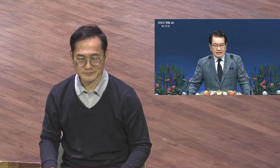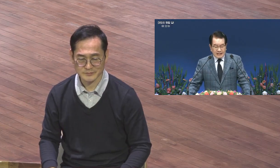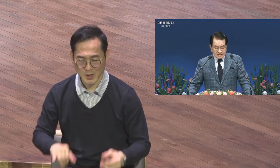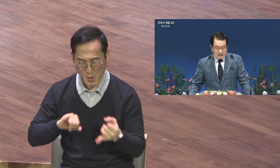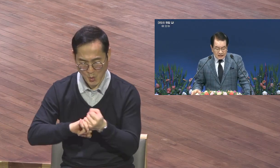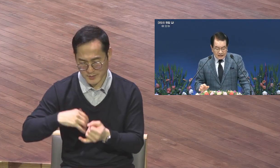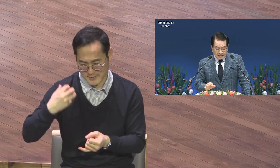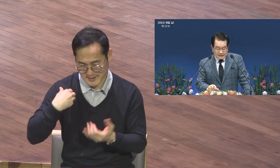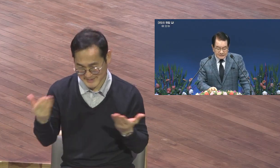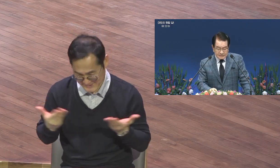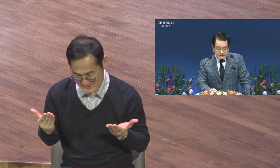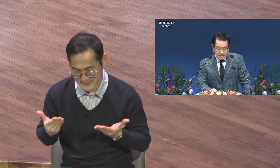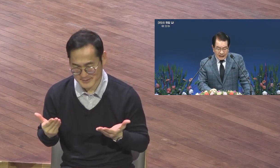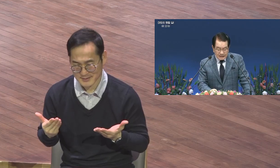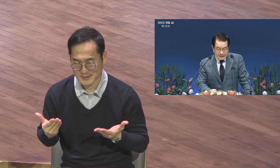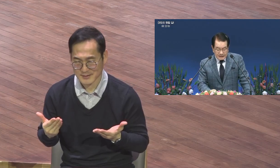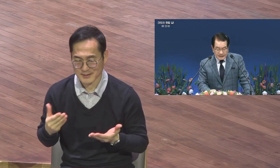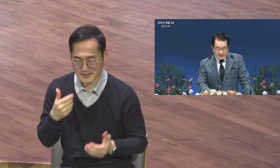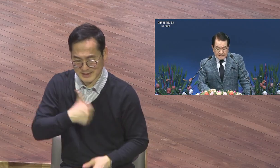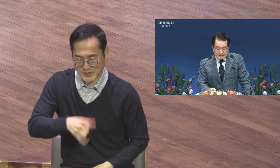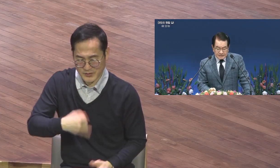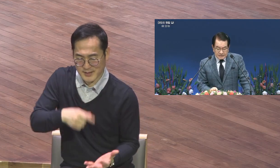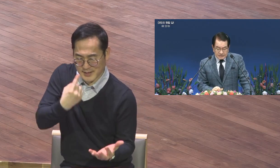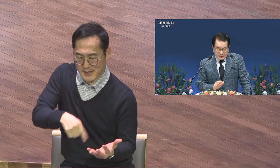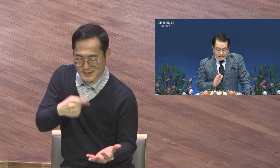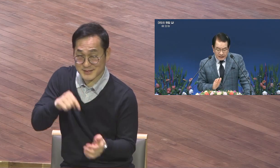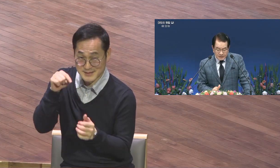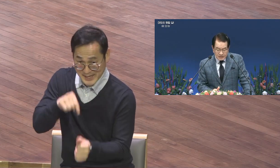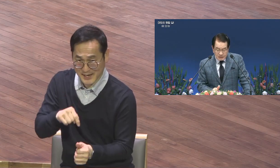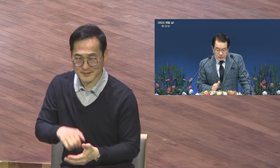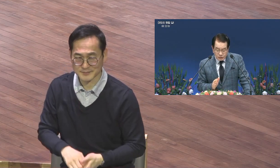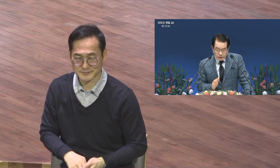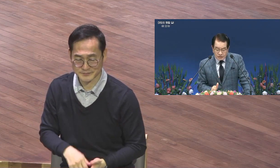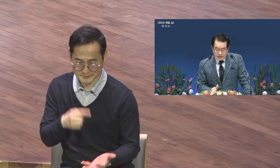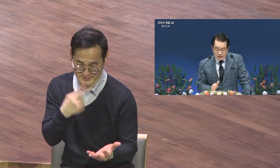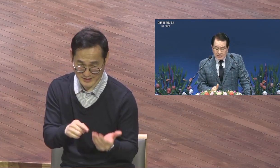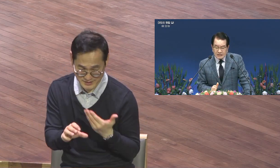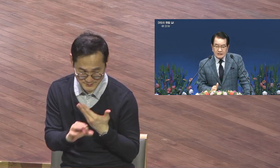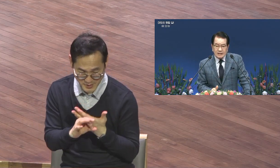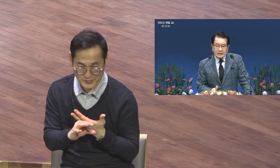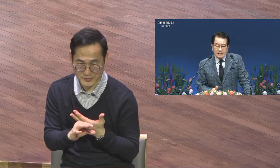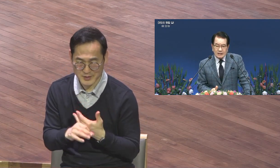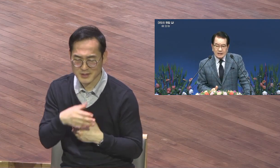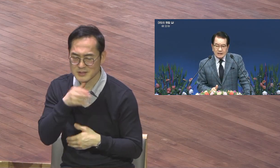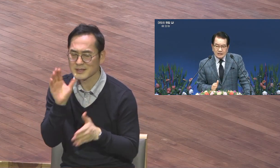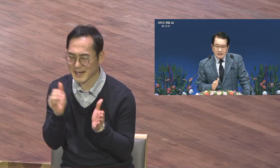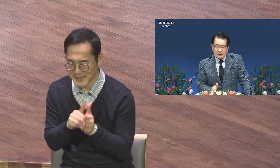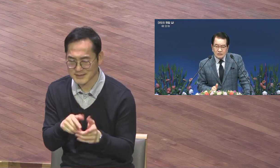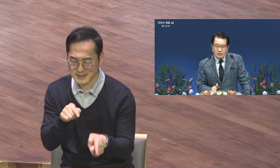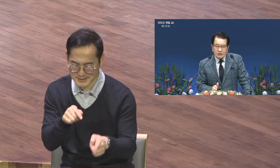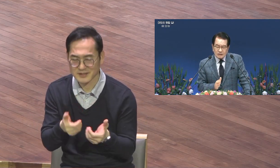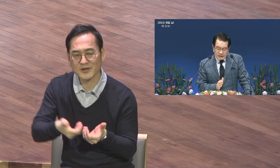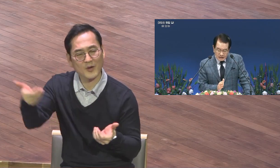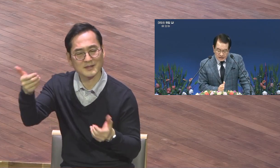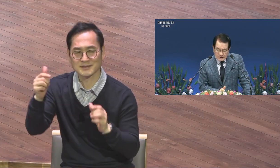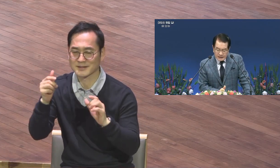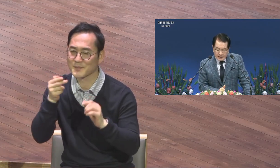행할 길을 가르치라 아이에게. 그리하면 늙어도 그것을 떠나지 아니하리라.